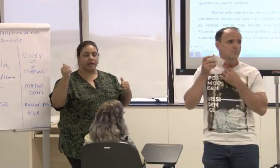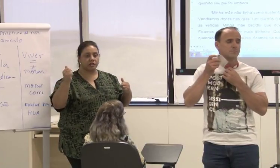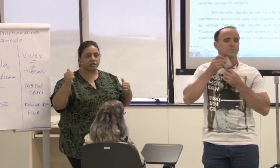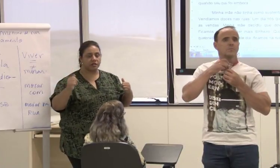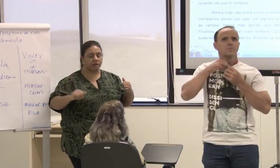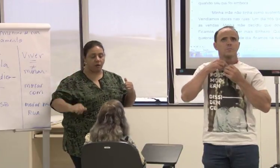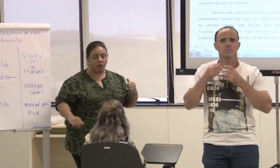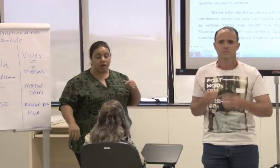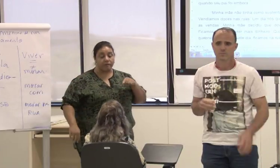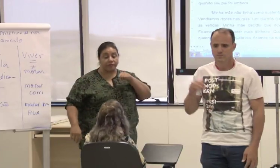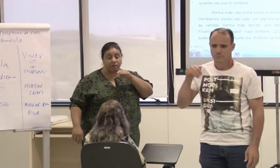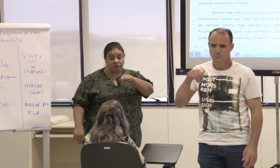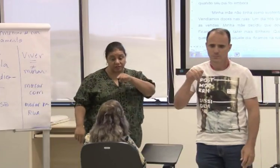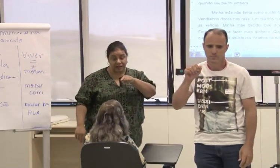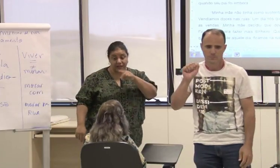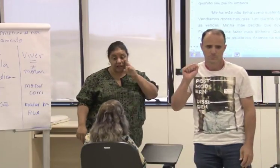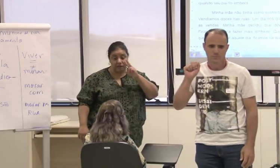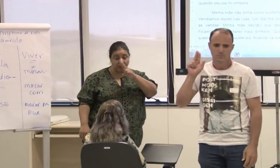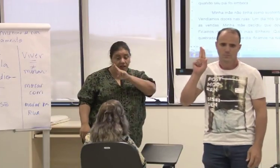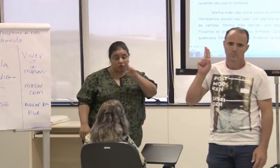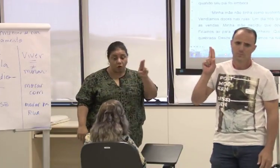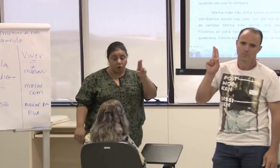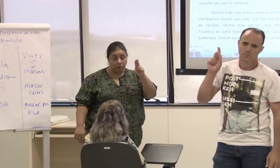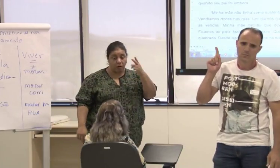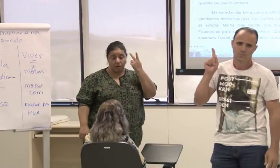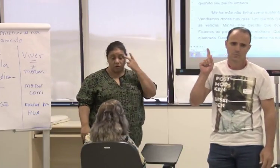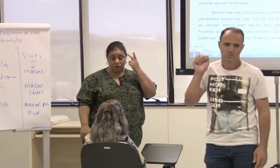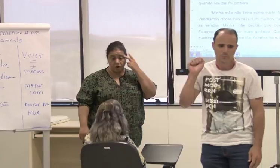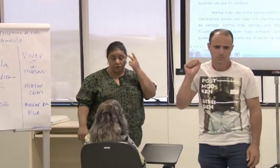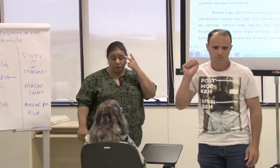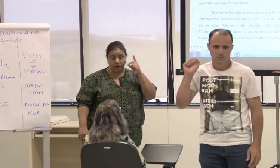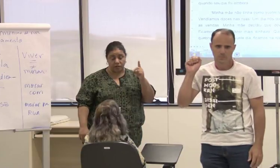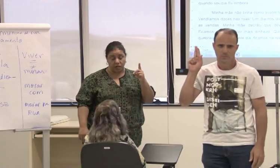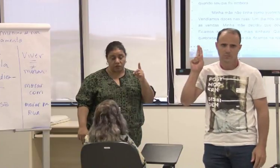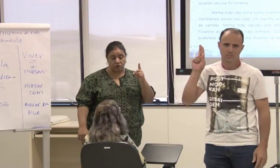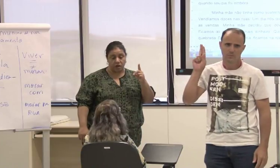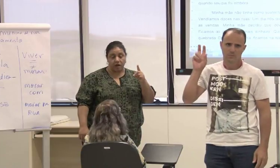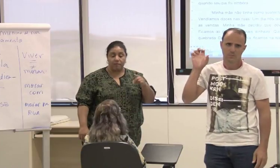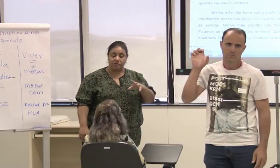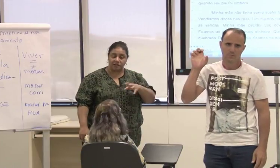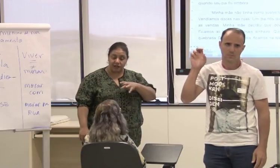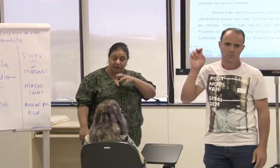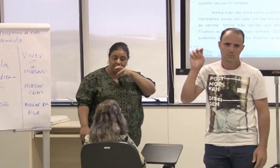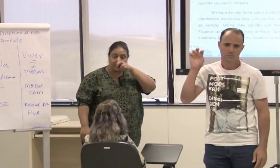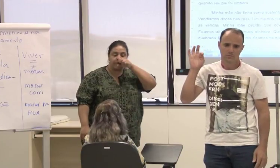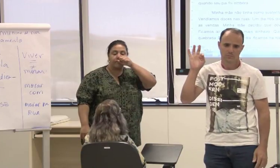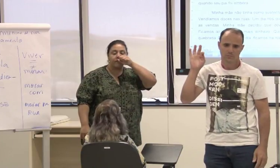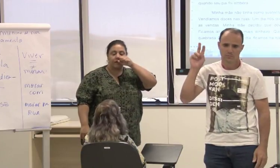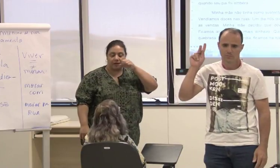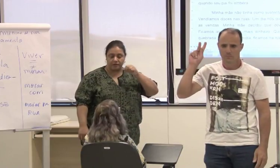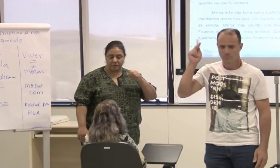Margarete, tá bom? Então, você tem que ver que nome é uma coisa normal pra gente. Mas você tem que